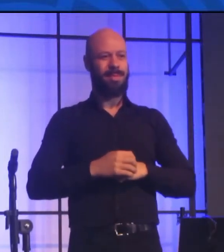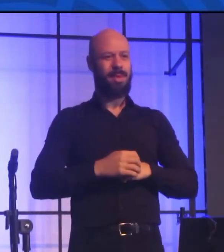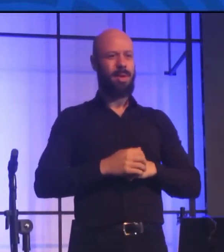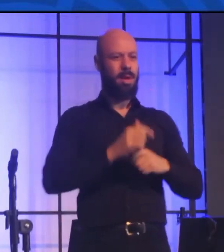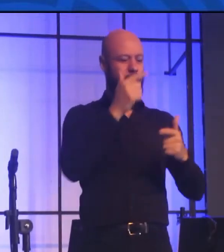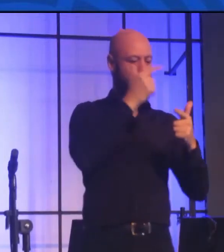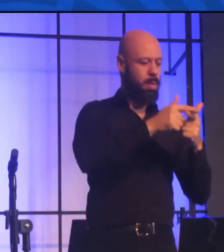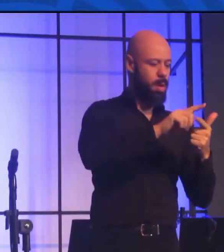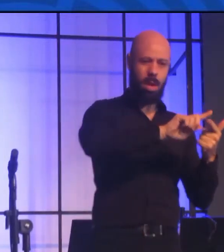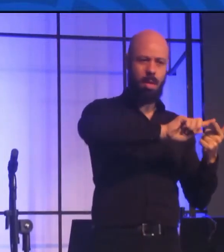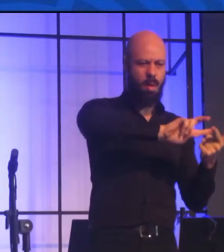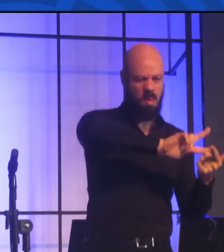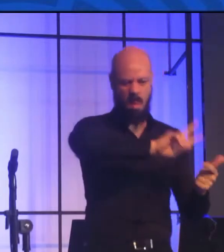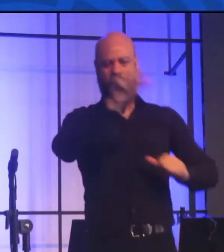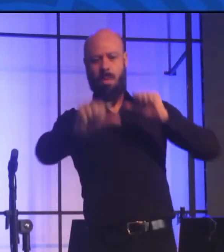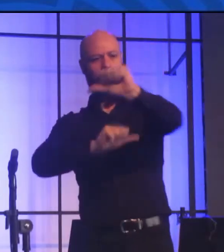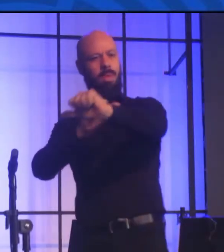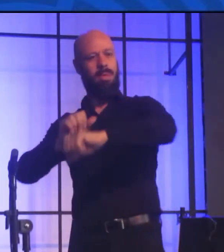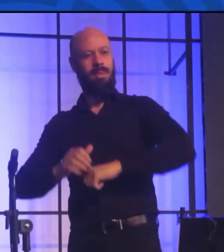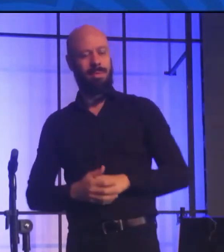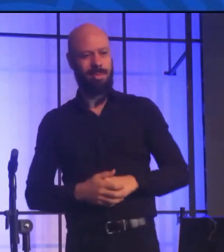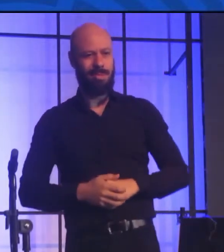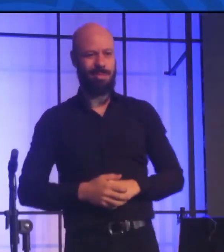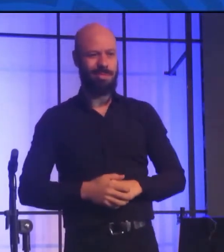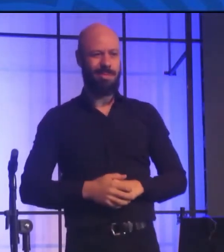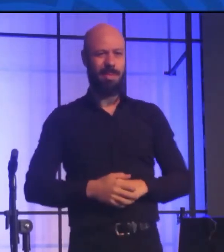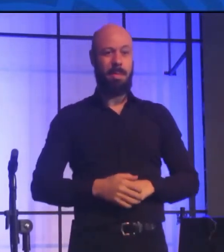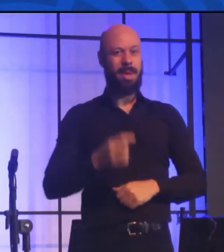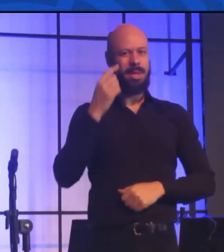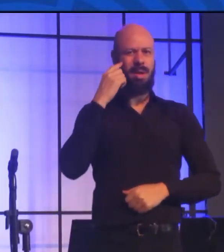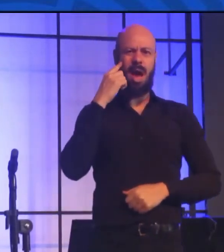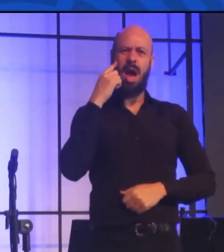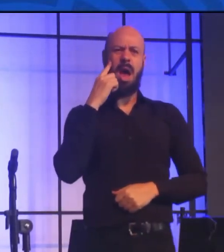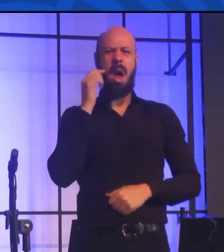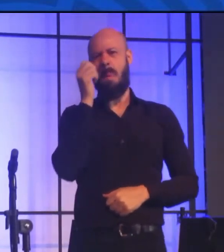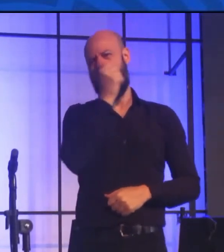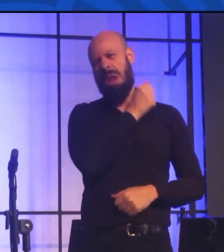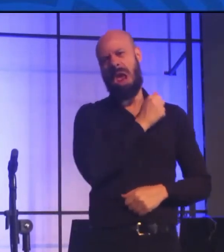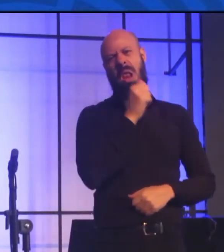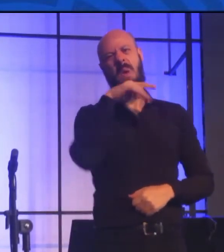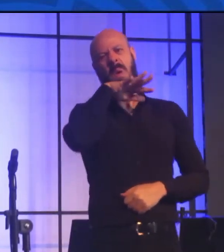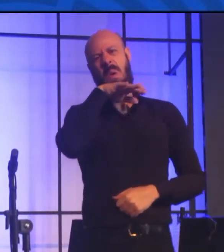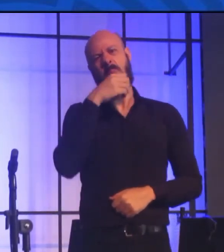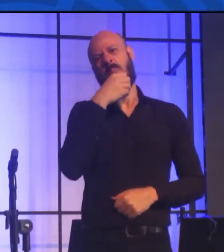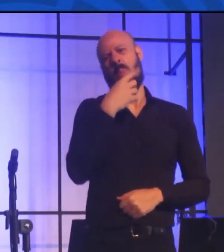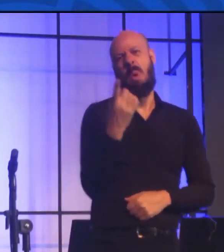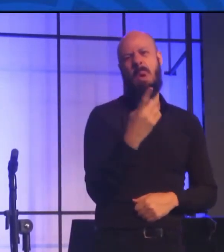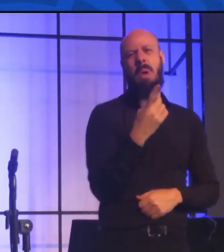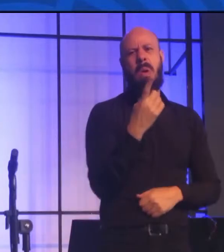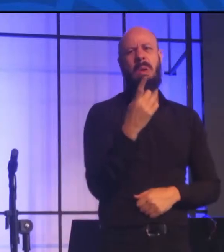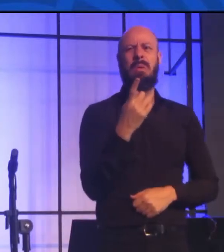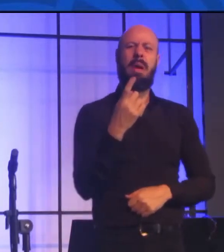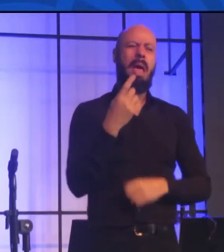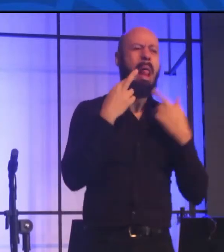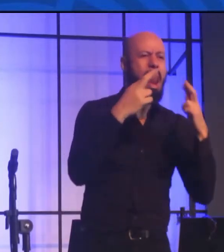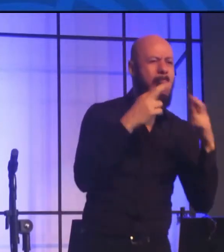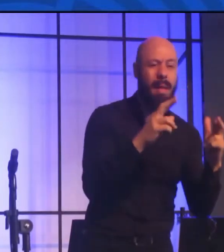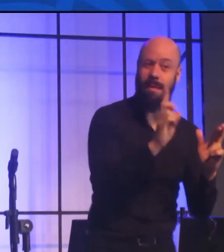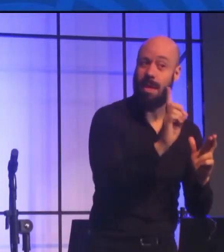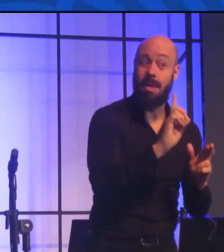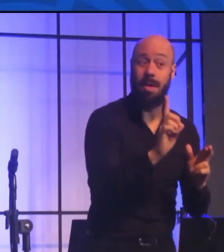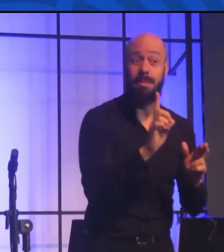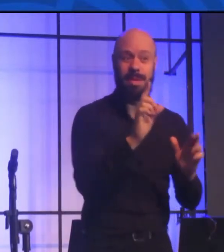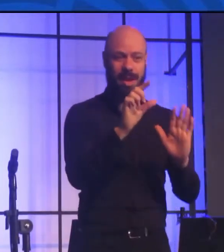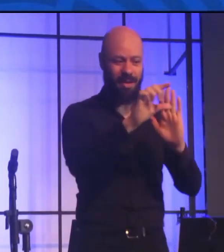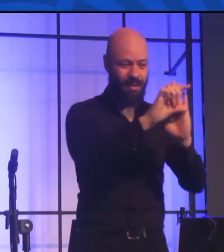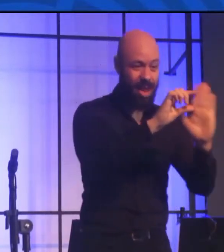na reclamação, não fique dizendo: está apertado, está ruim, não está bom, não. Saia do versículo